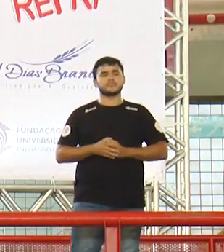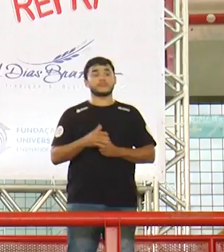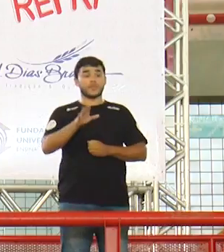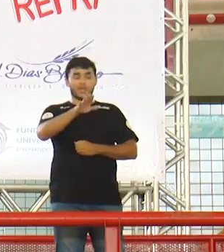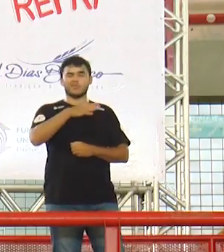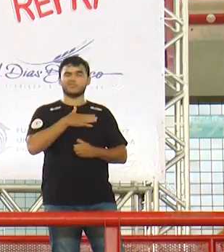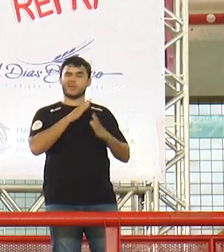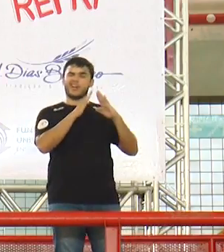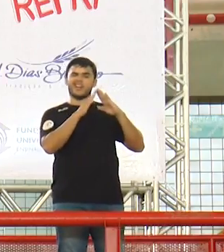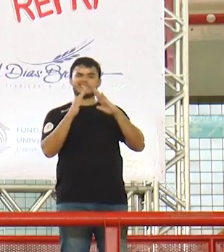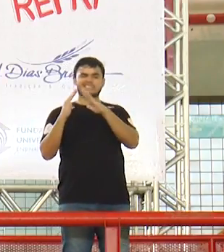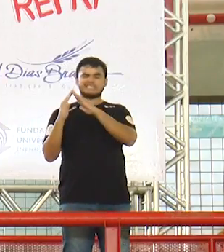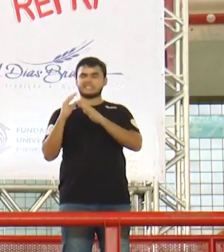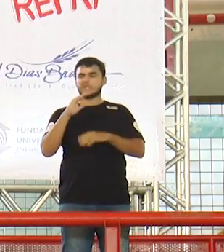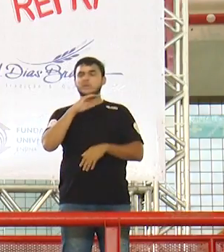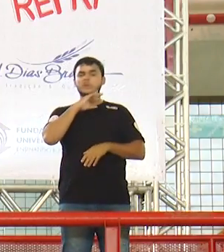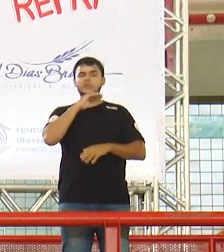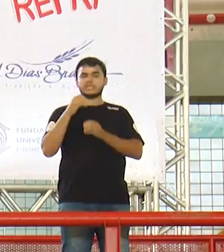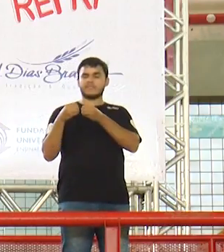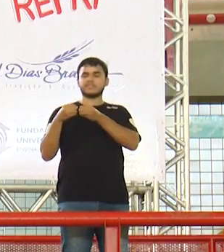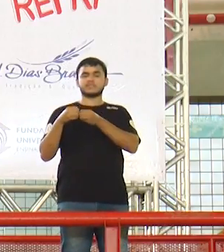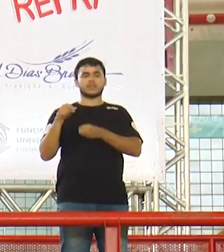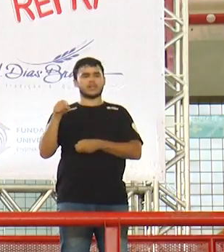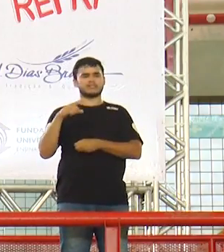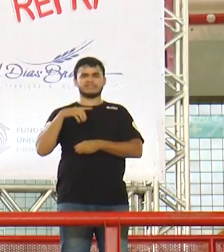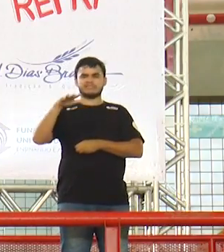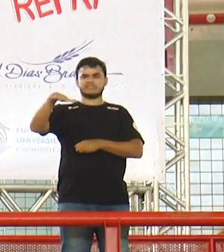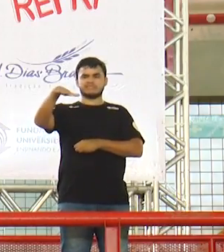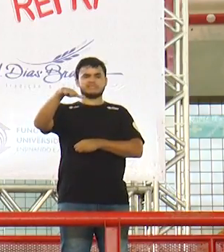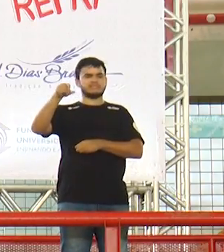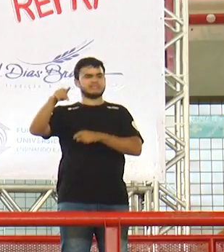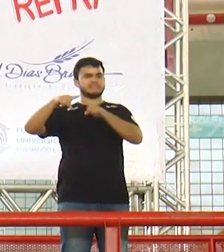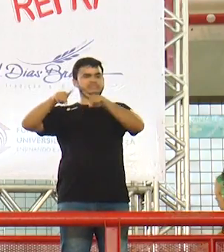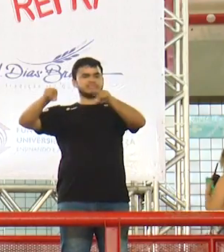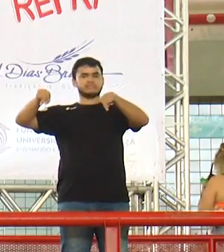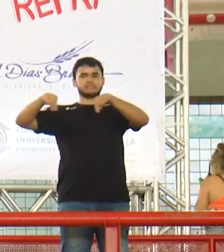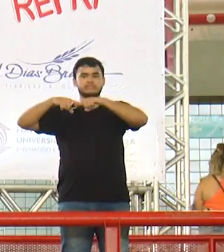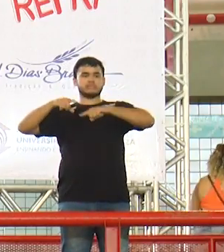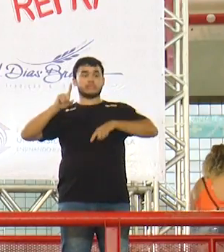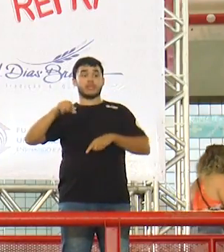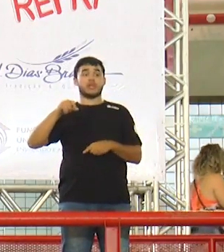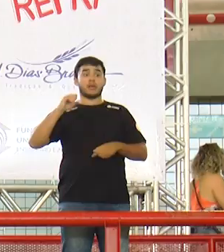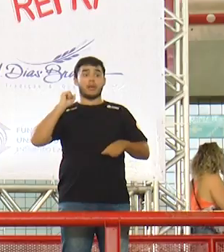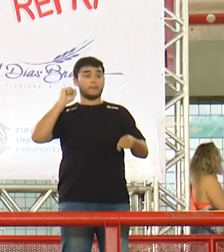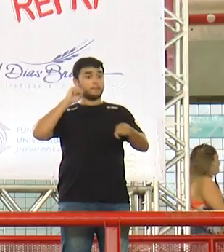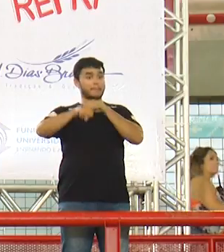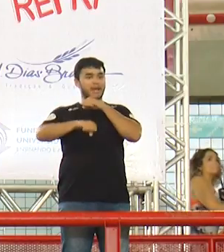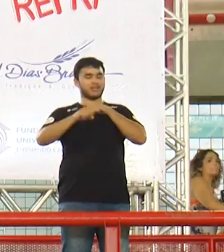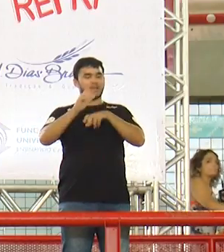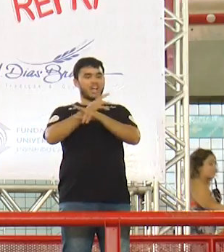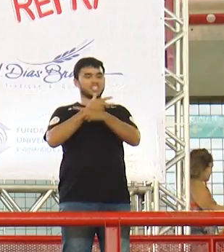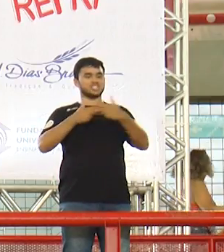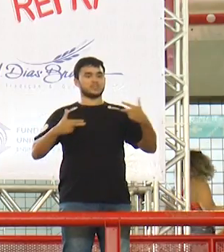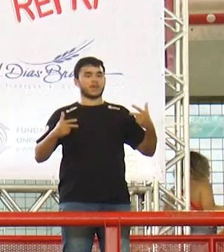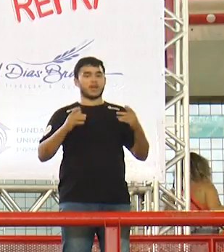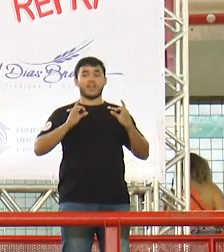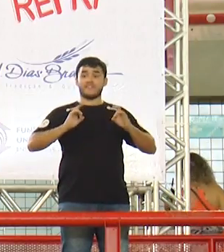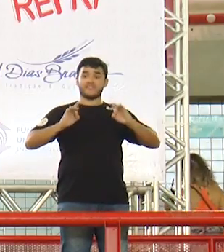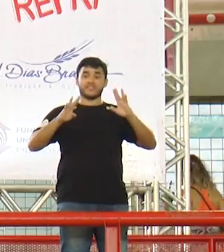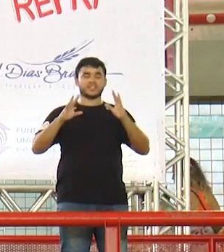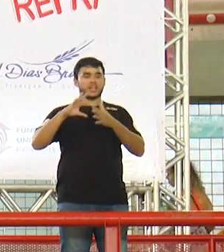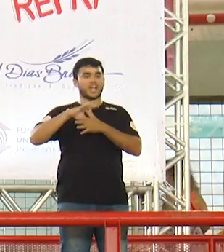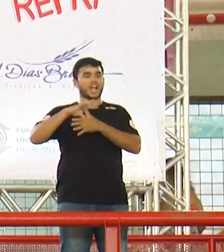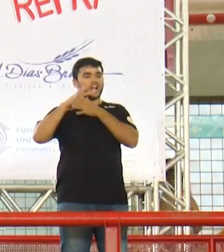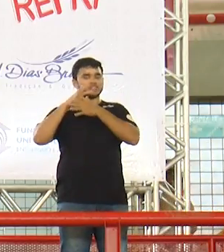minha casa tem um local lá, matam animais para comercialização da